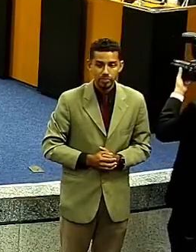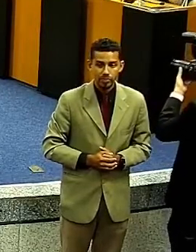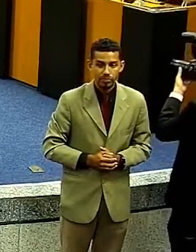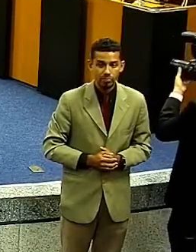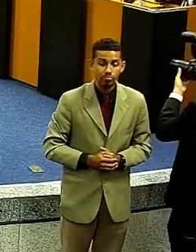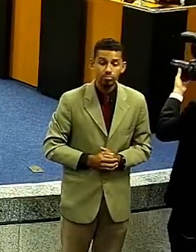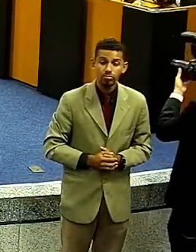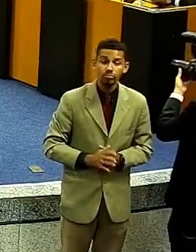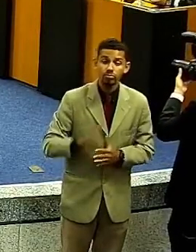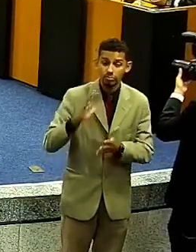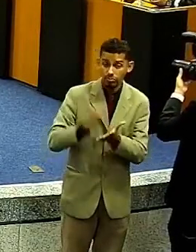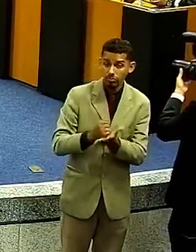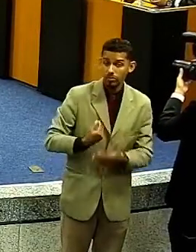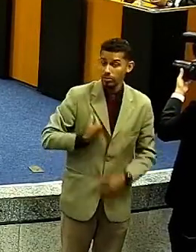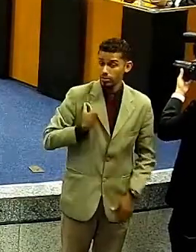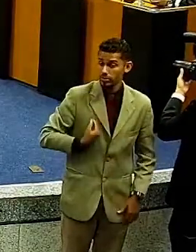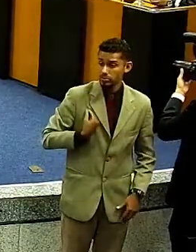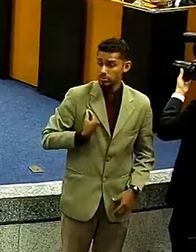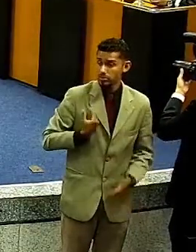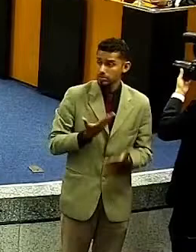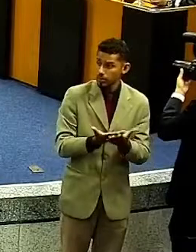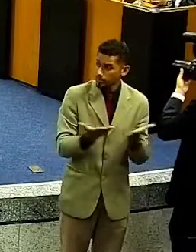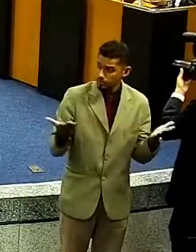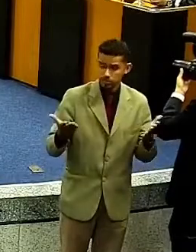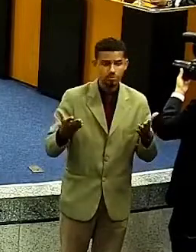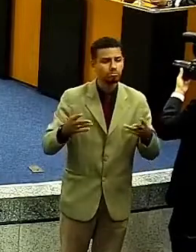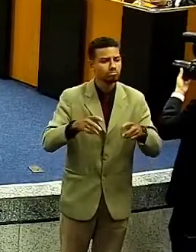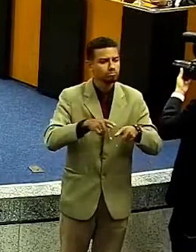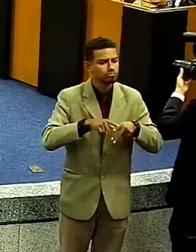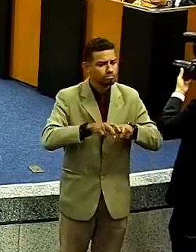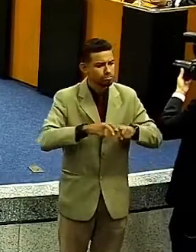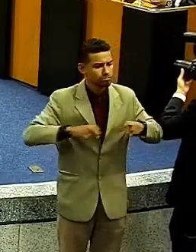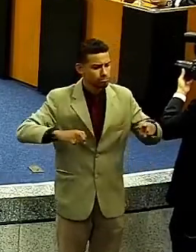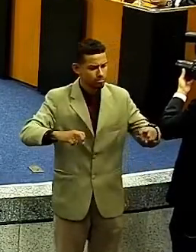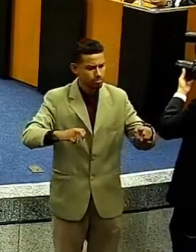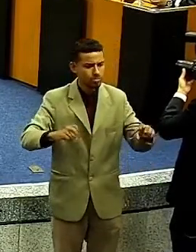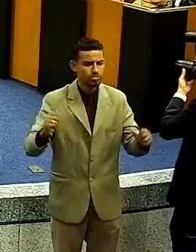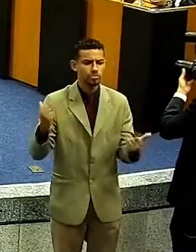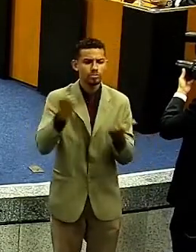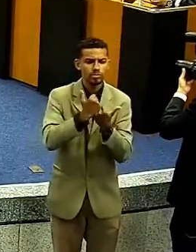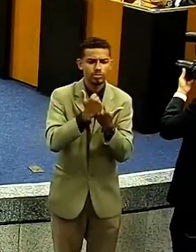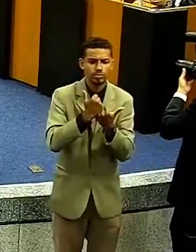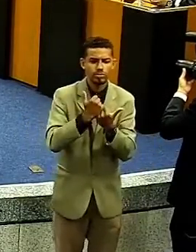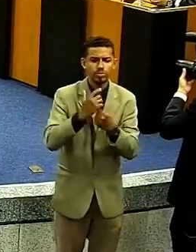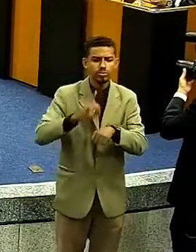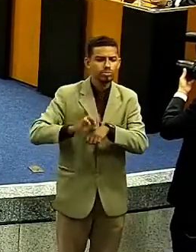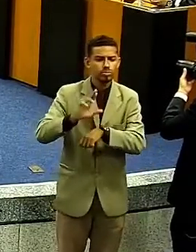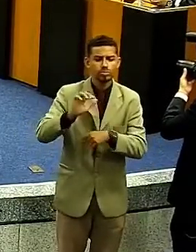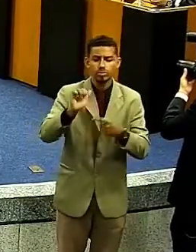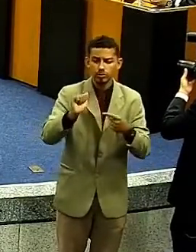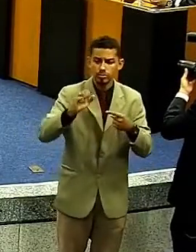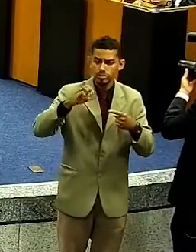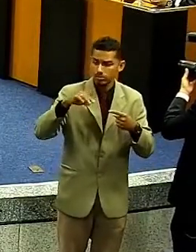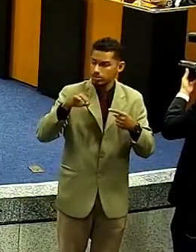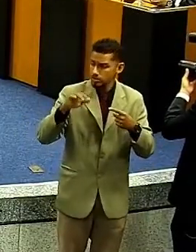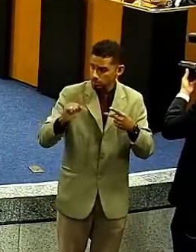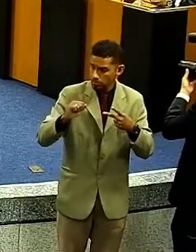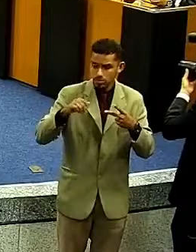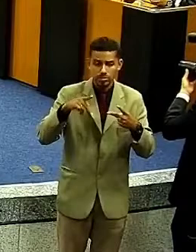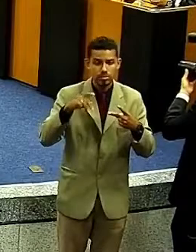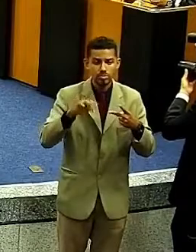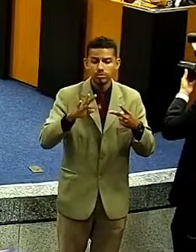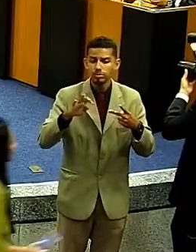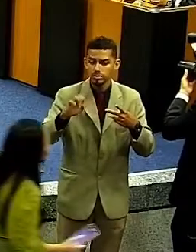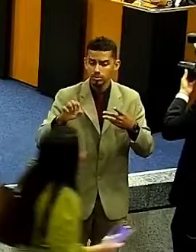registramos as presenças dos membros da corte substitutos Dr amando Aquim Dr Pontes Ouvidor e ouvidora da